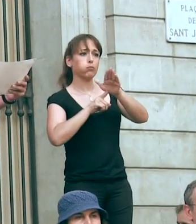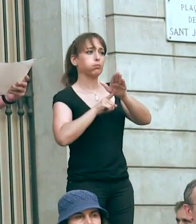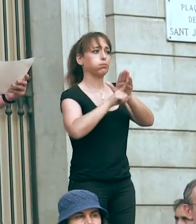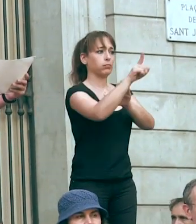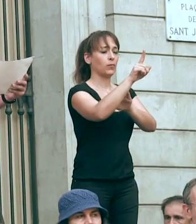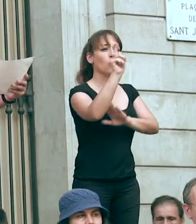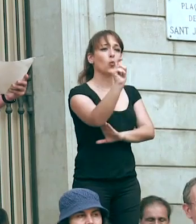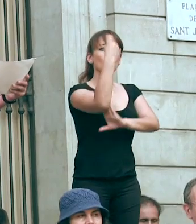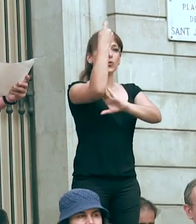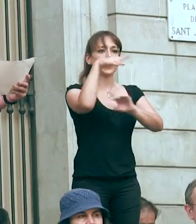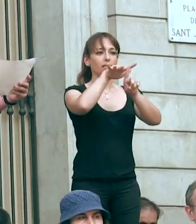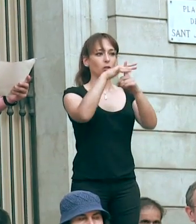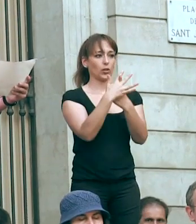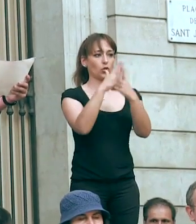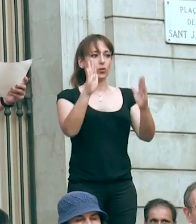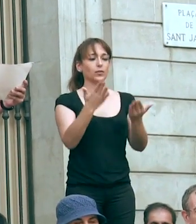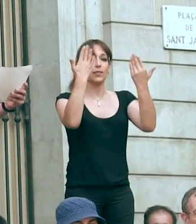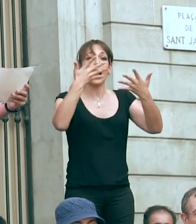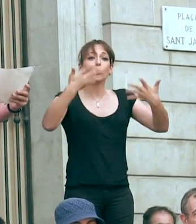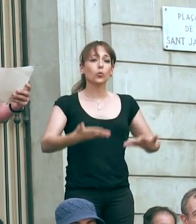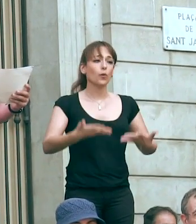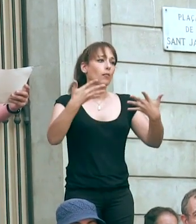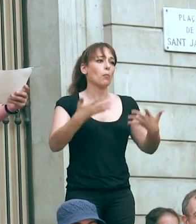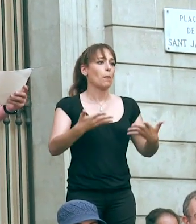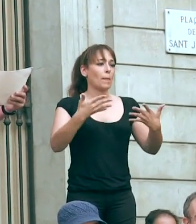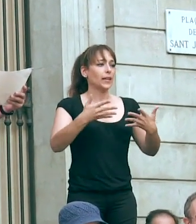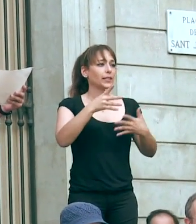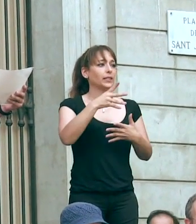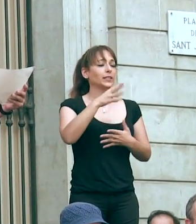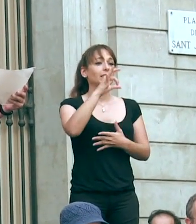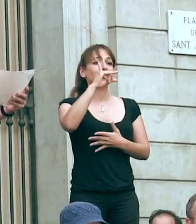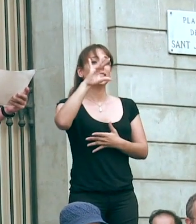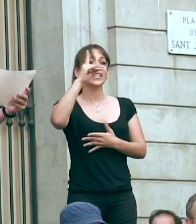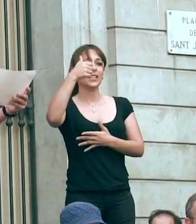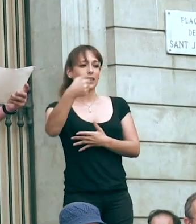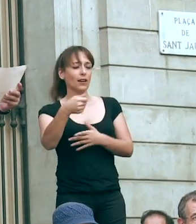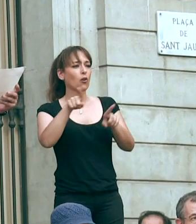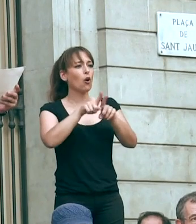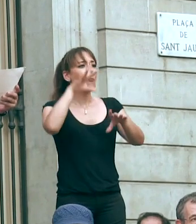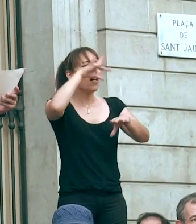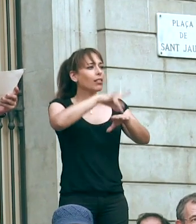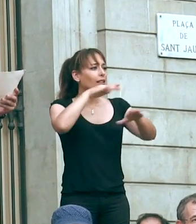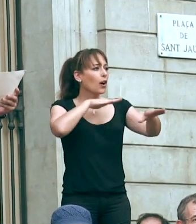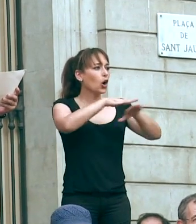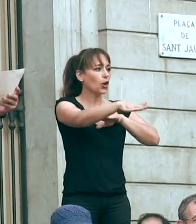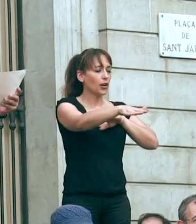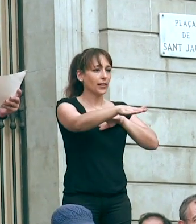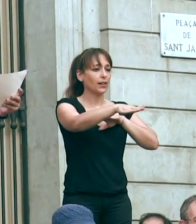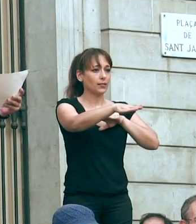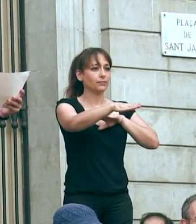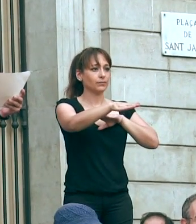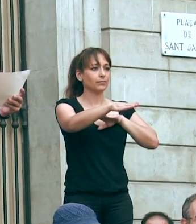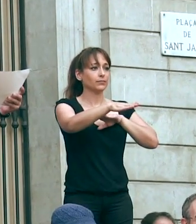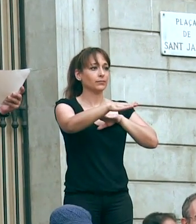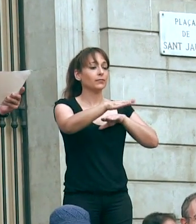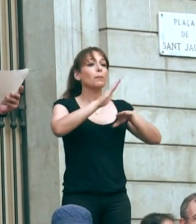aconseguit revertir la situació. Actualment, la sida és una malaltia crònica per qui té accés